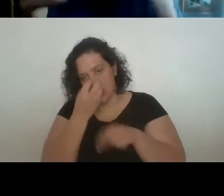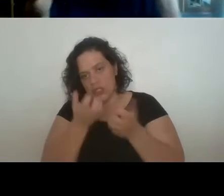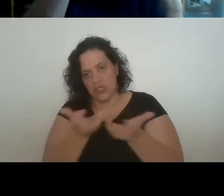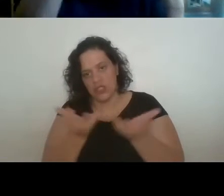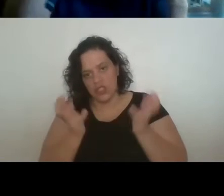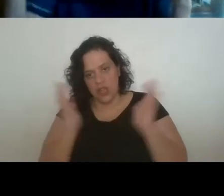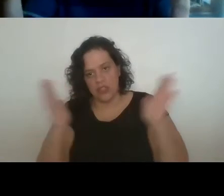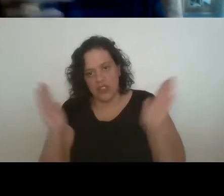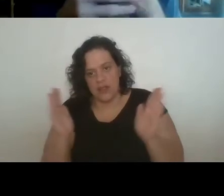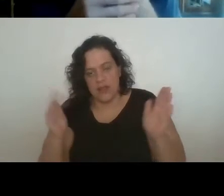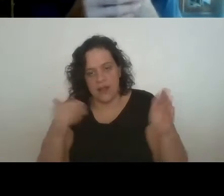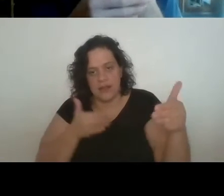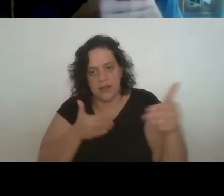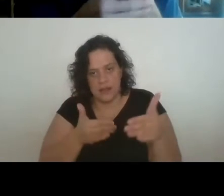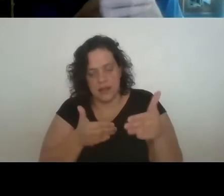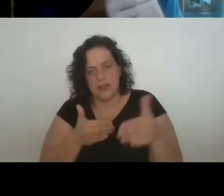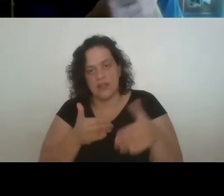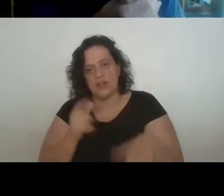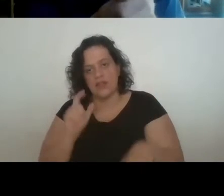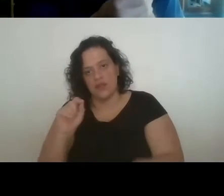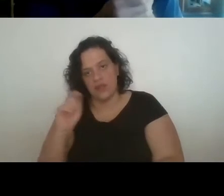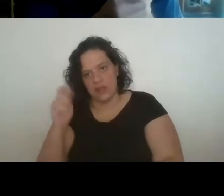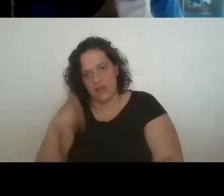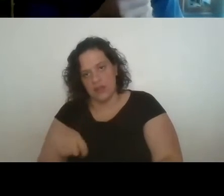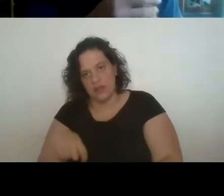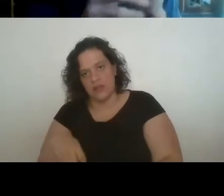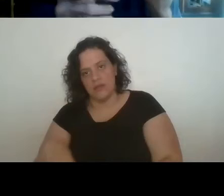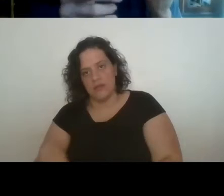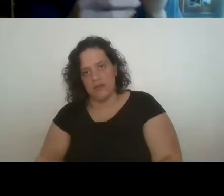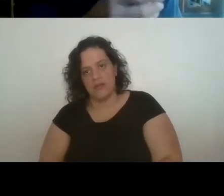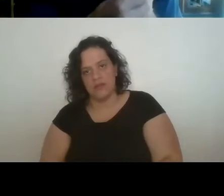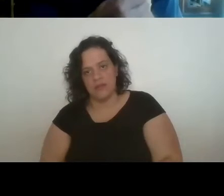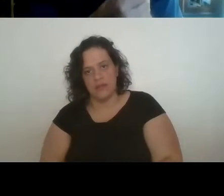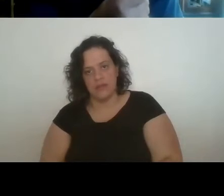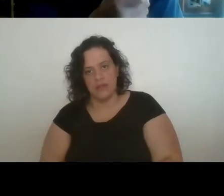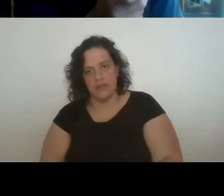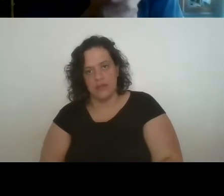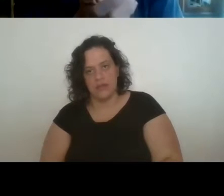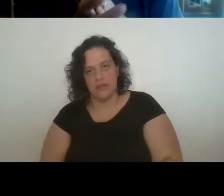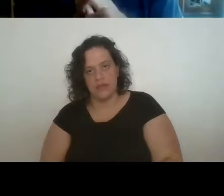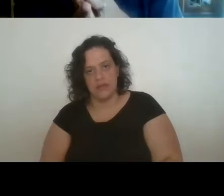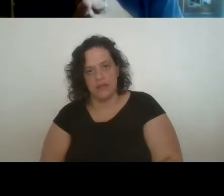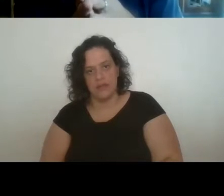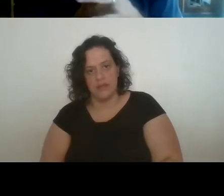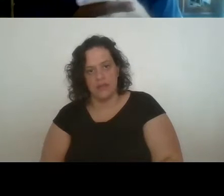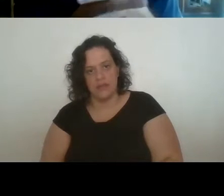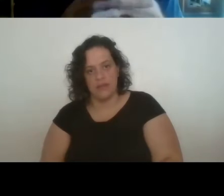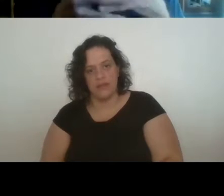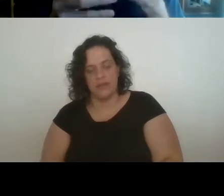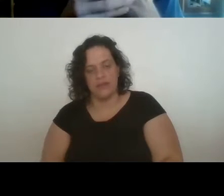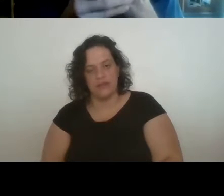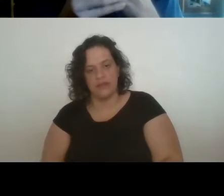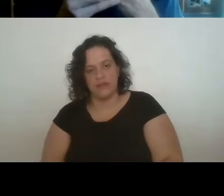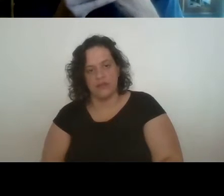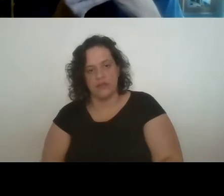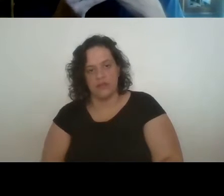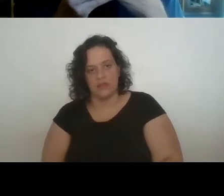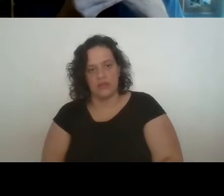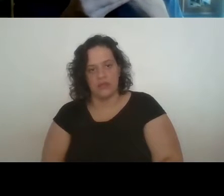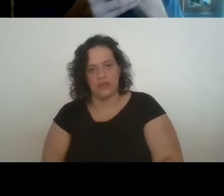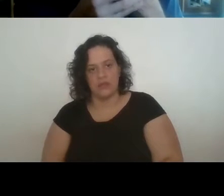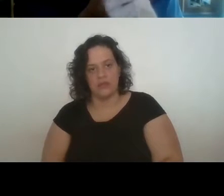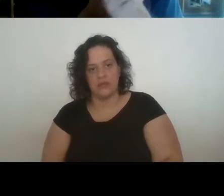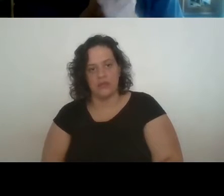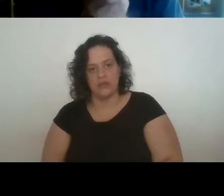que o que a gente poderia abrigar no total, tá bom? Pode seguir o próximo. Então, aí, falando